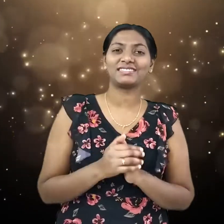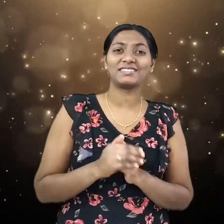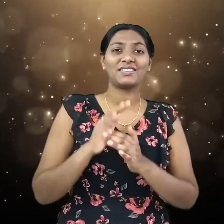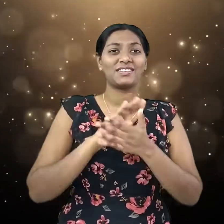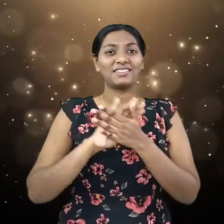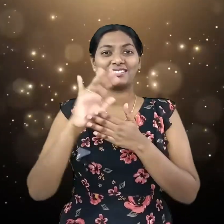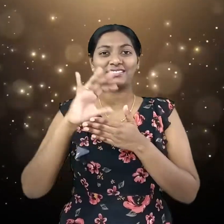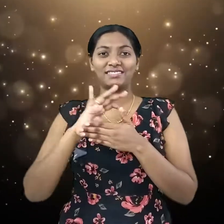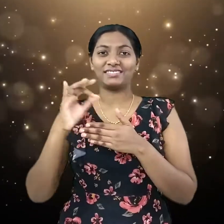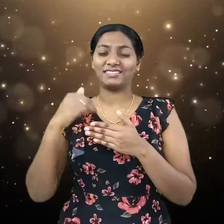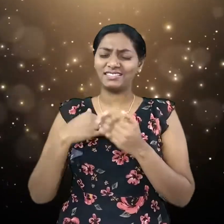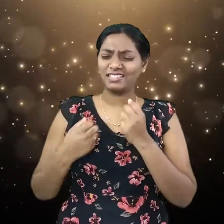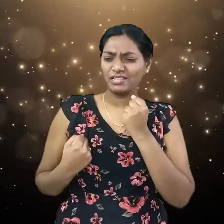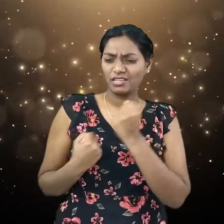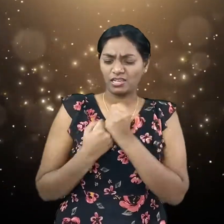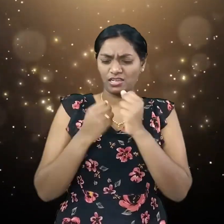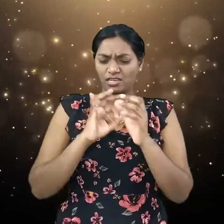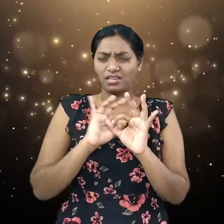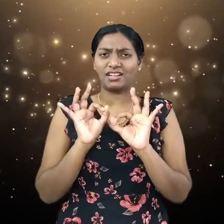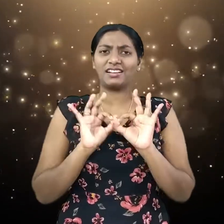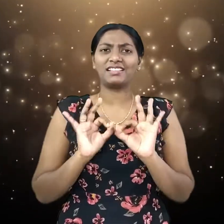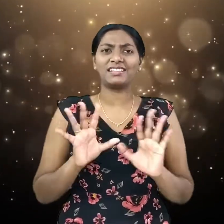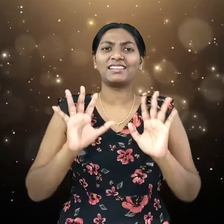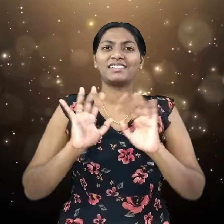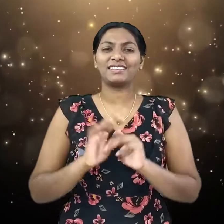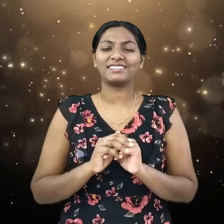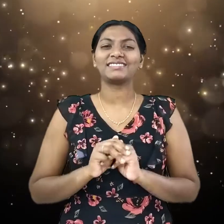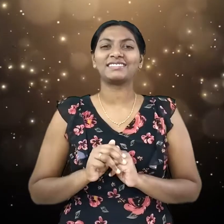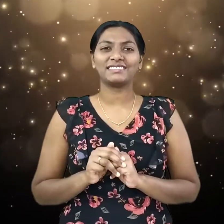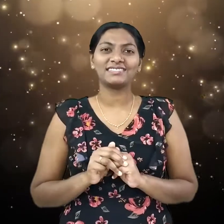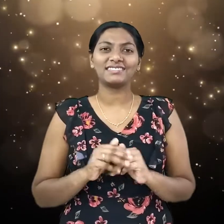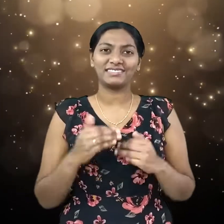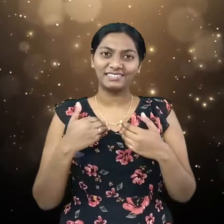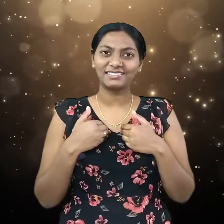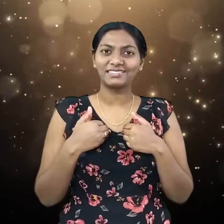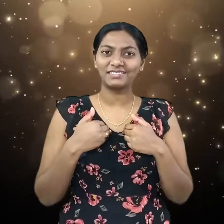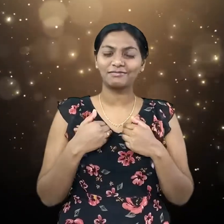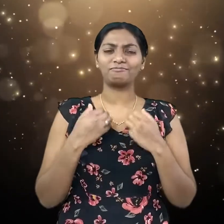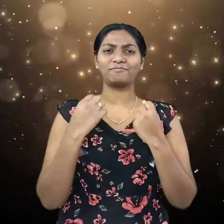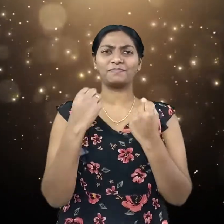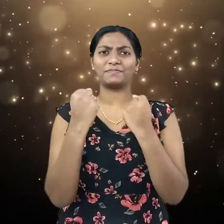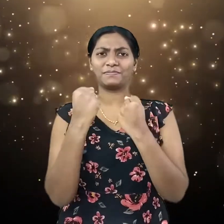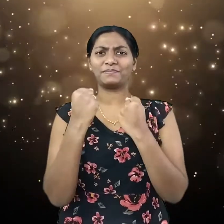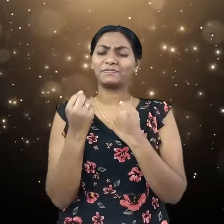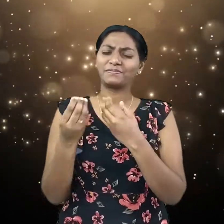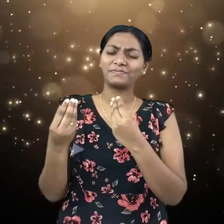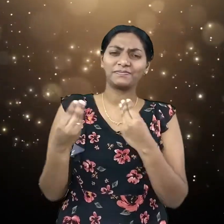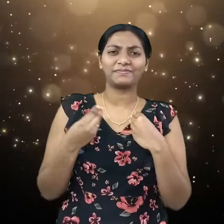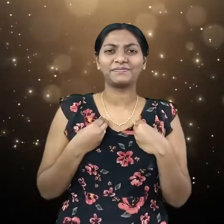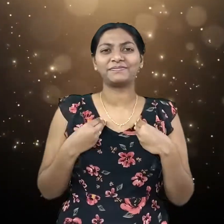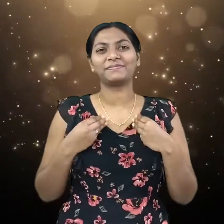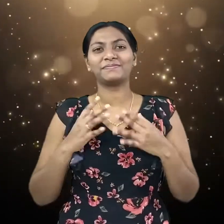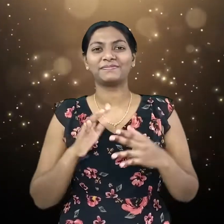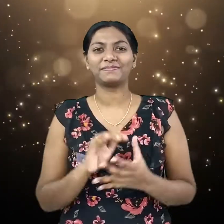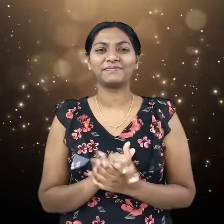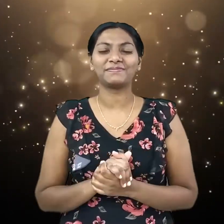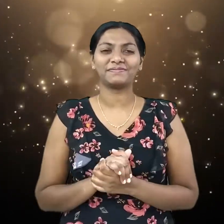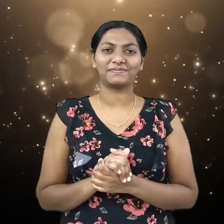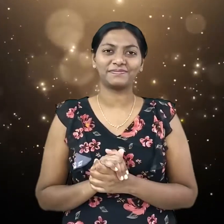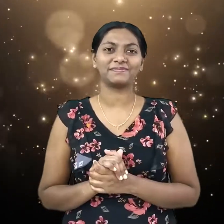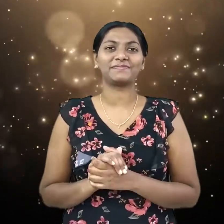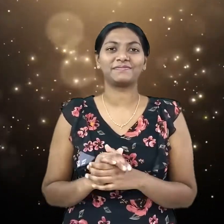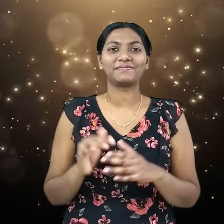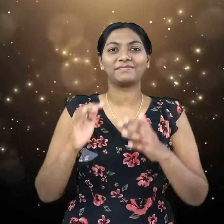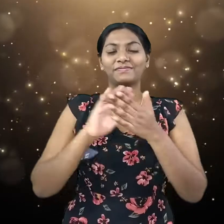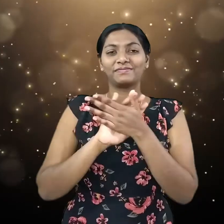सहाय, तू मेरी सहायता करता और मुझे